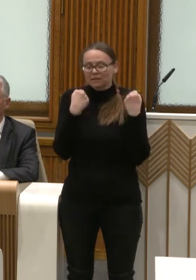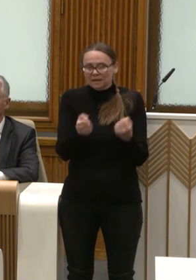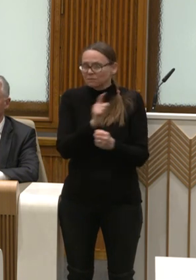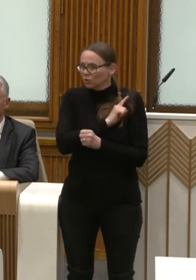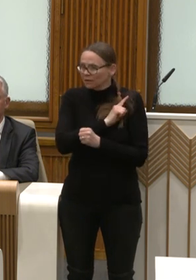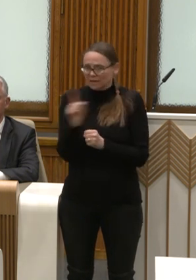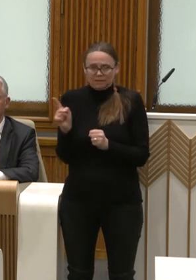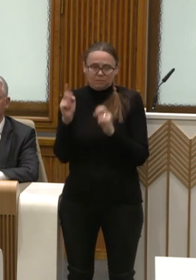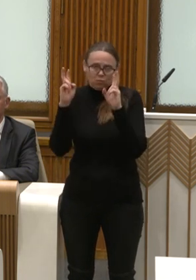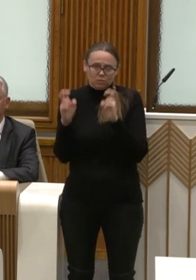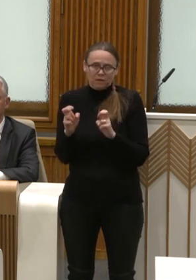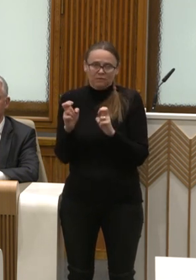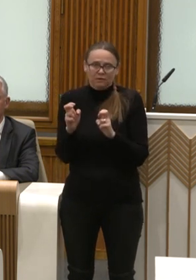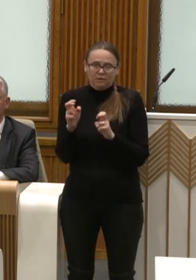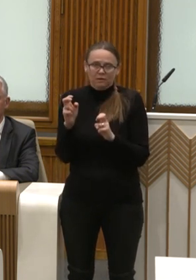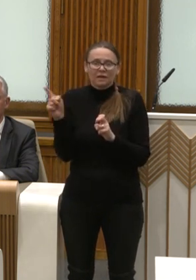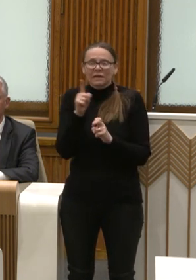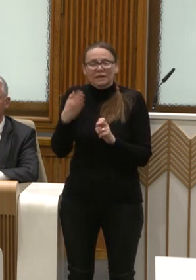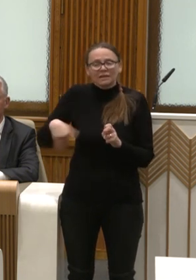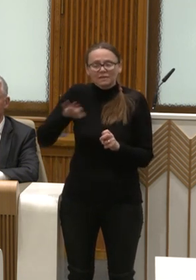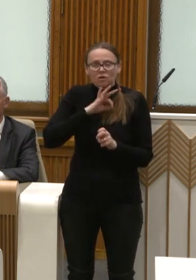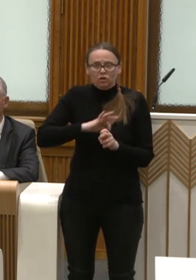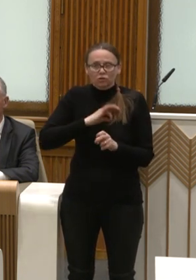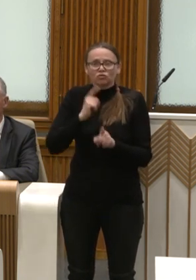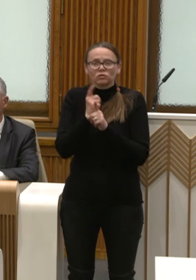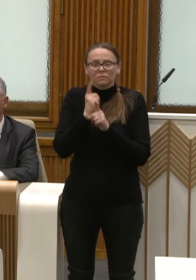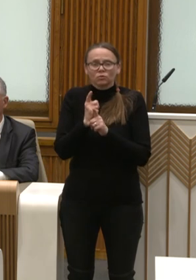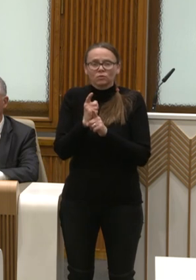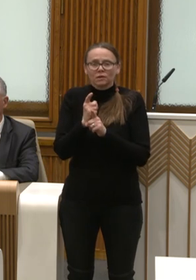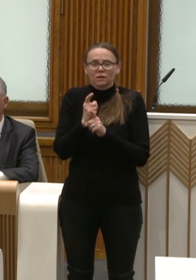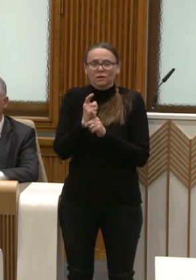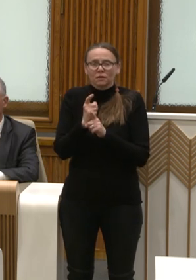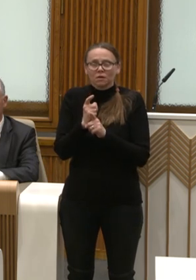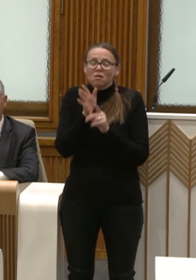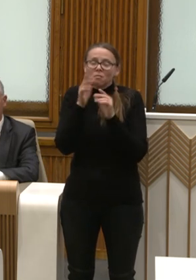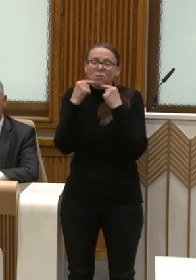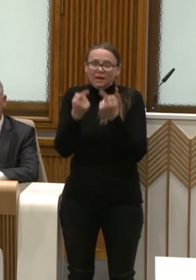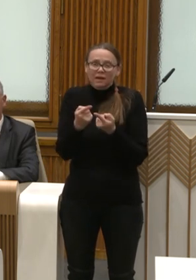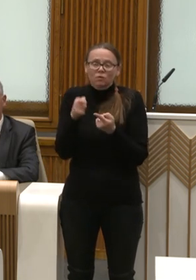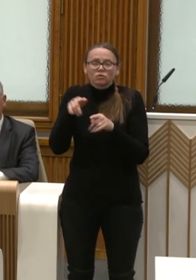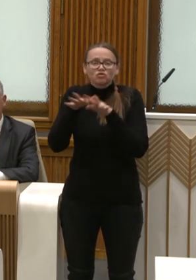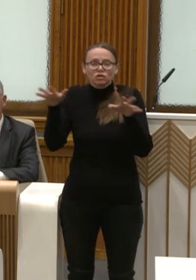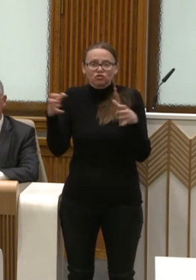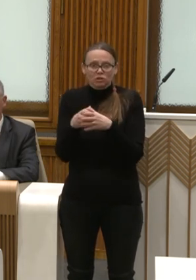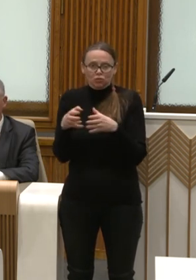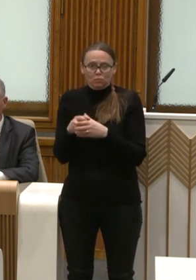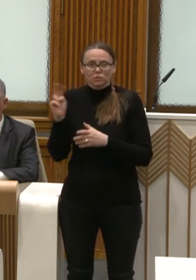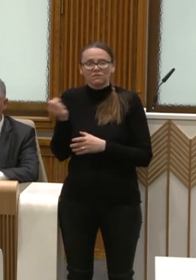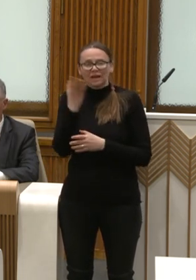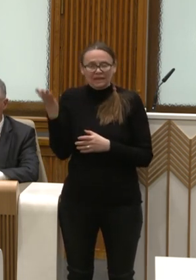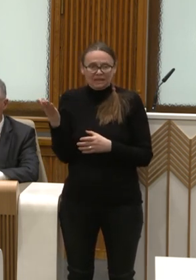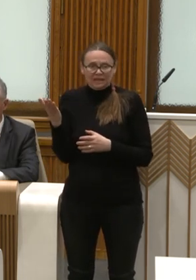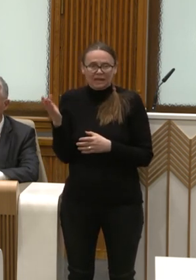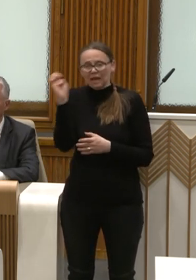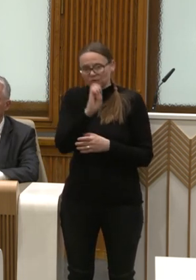sme zaustaviti. Ne, in je naša dolžnost, pa tudi dolžnost preko te širše skupnosti, v kateri smo se